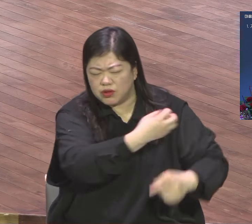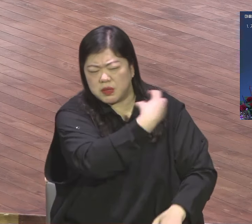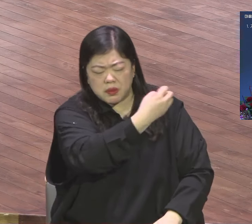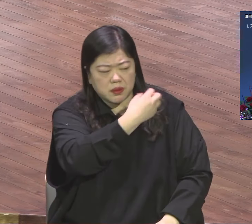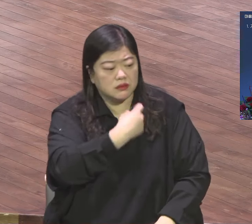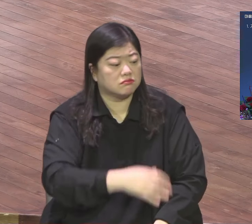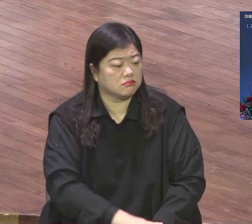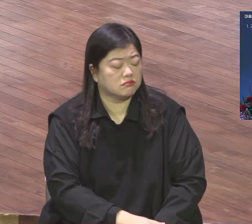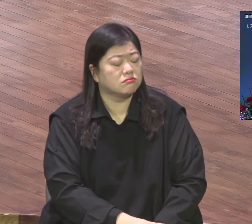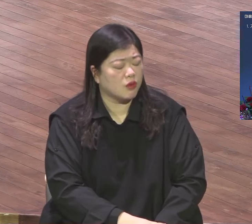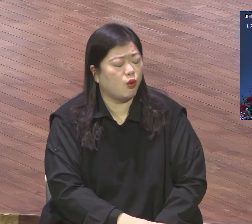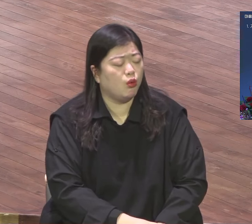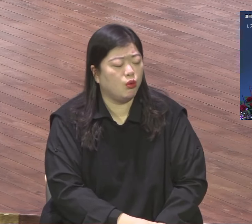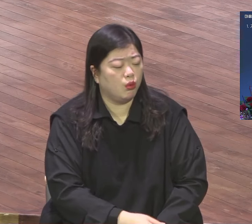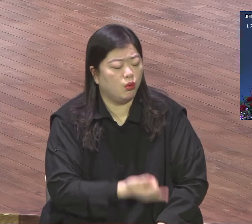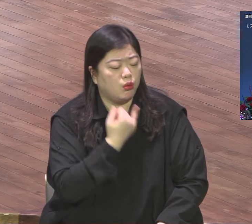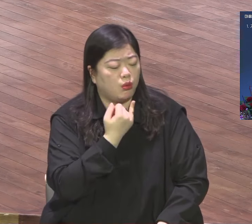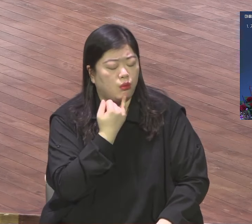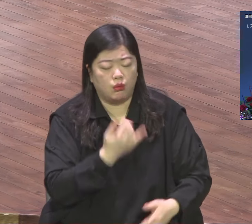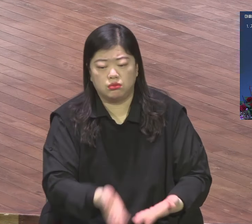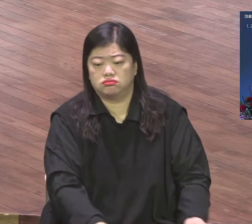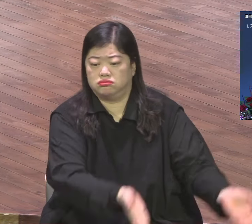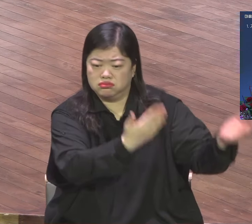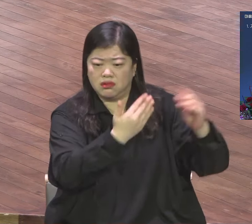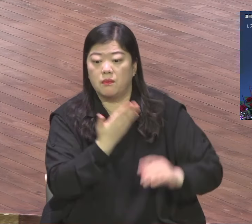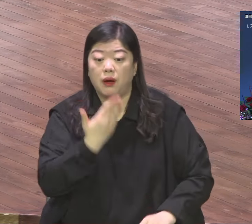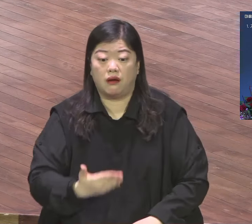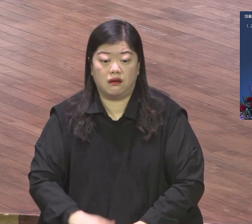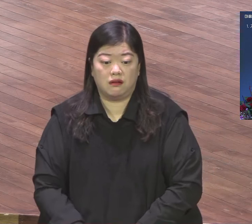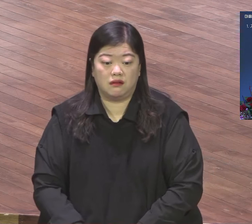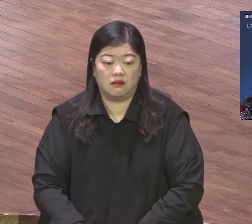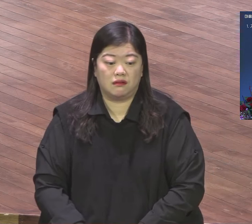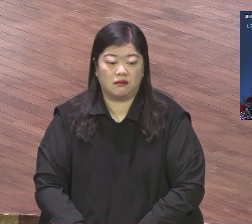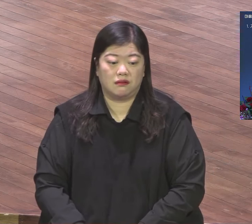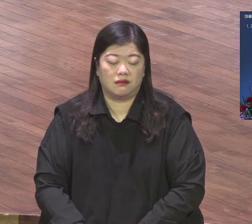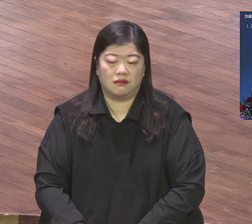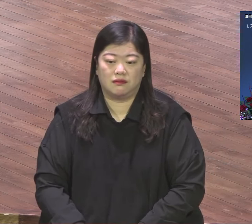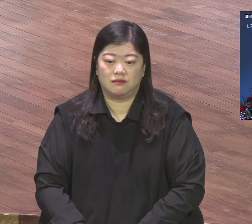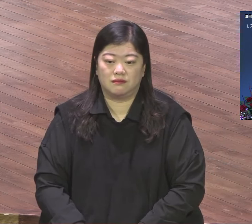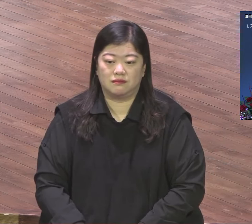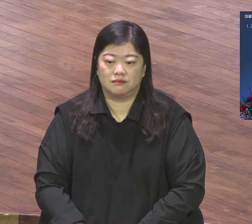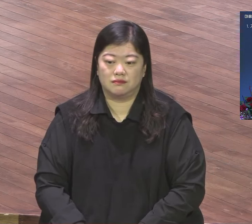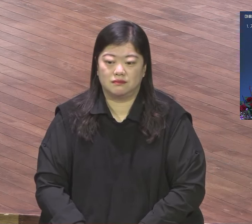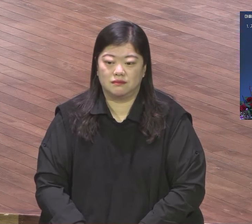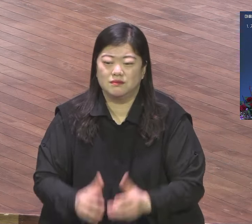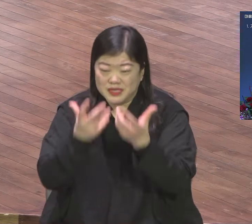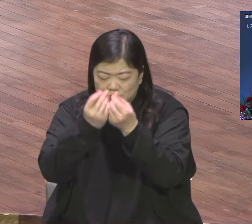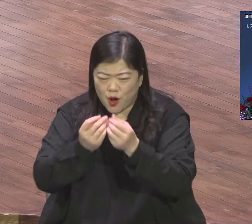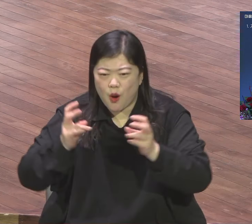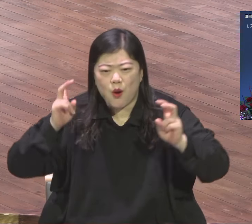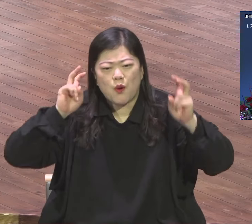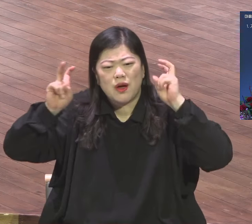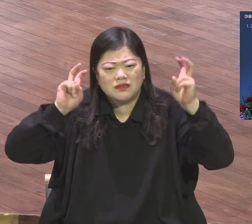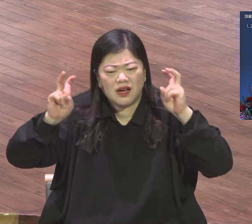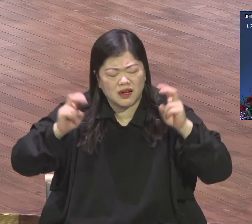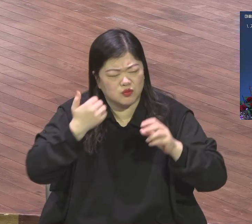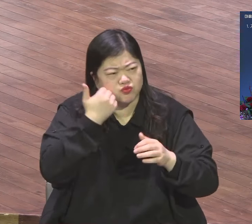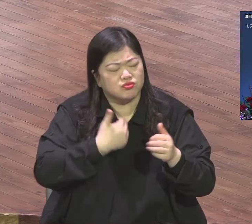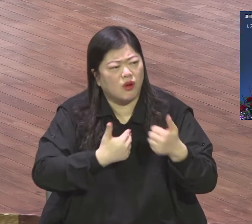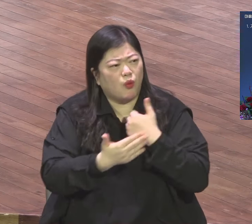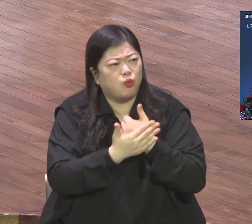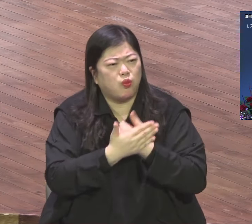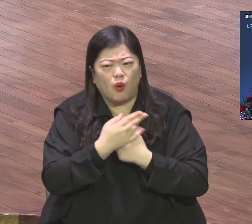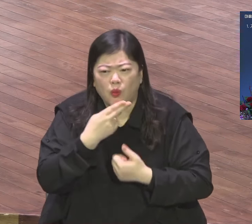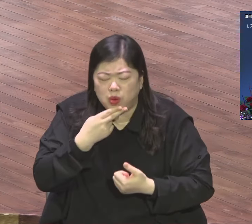하나님 앞에 기도하는 게 줄 제일 잘 쓰는 거라니까. 회사에서 백도 없고 돈도 없고 힘도